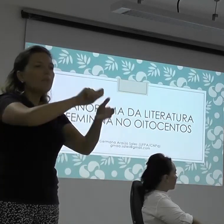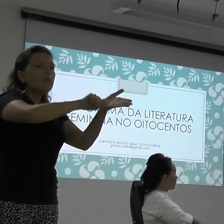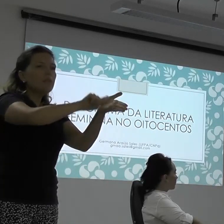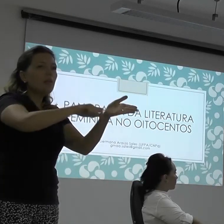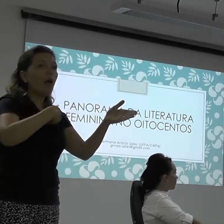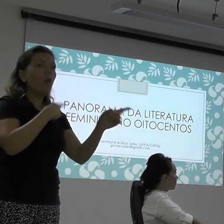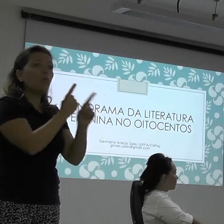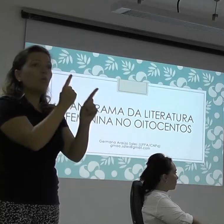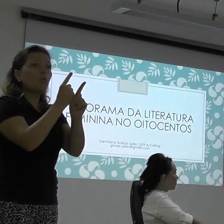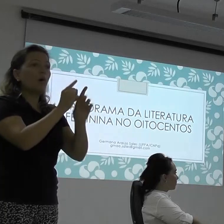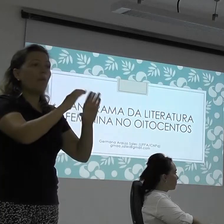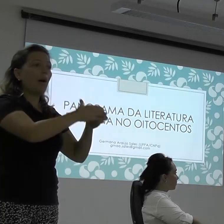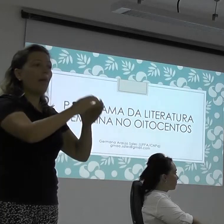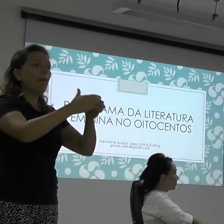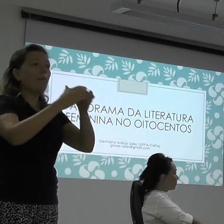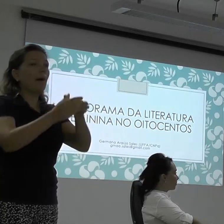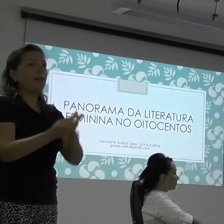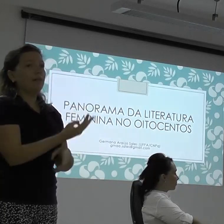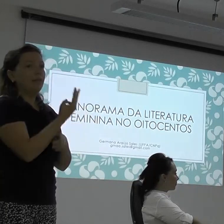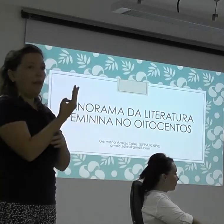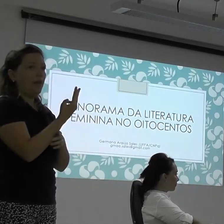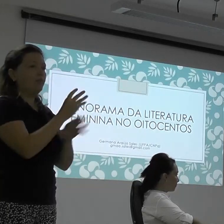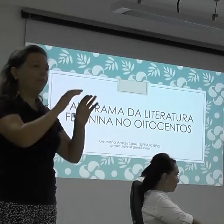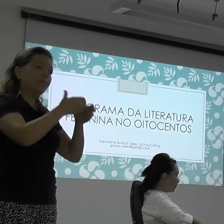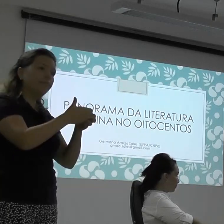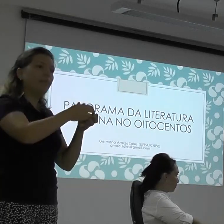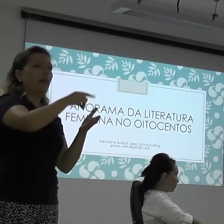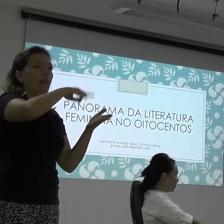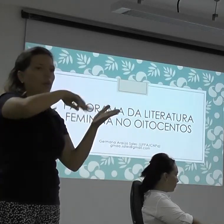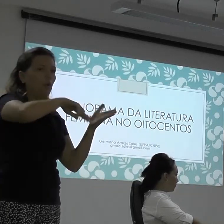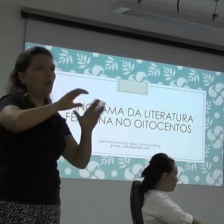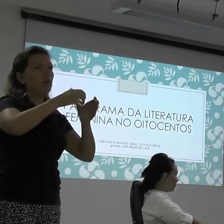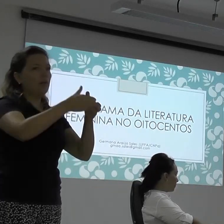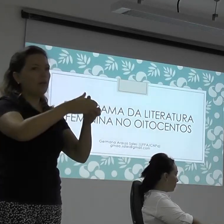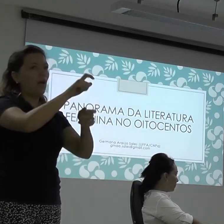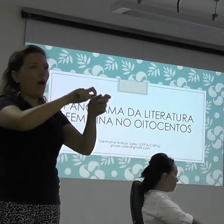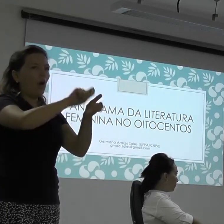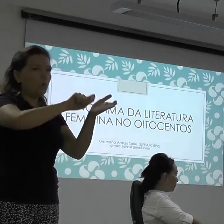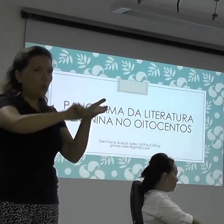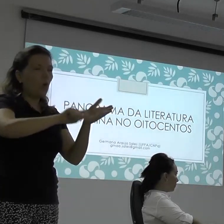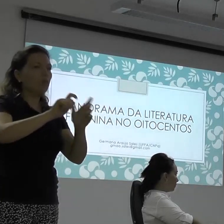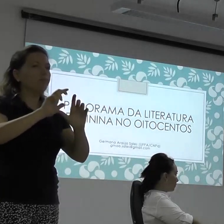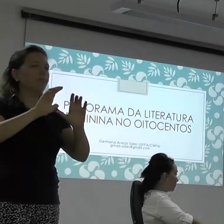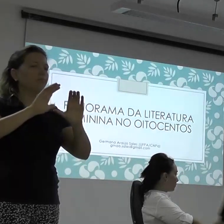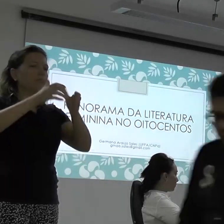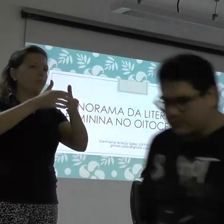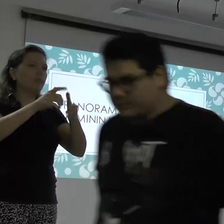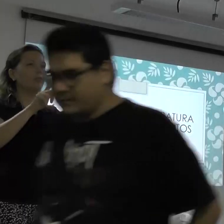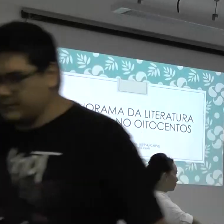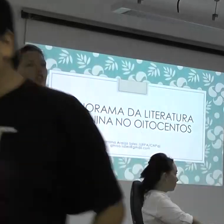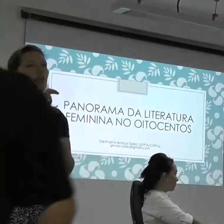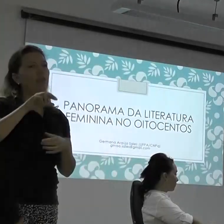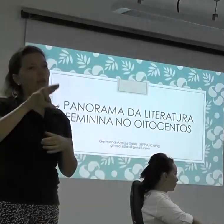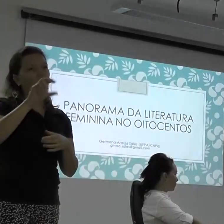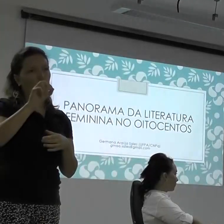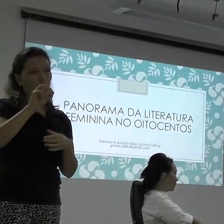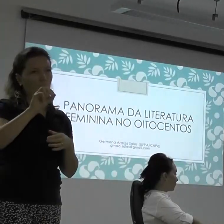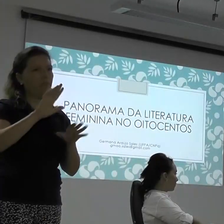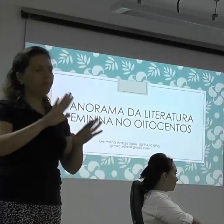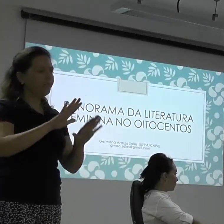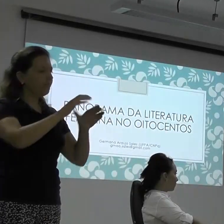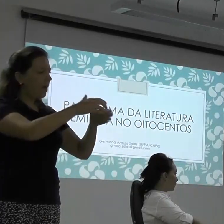3 categorias: a categoria de leitor, autor e gênero. E nesses prefácios, nessas